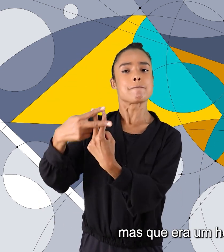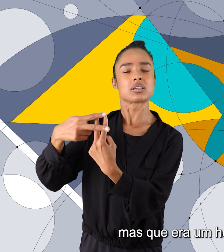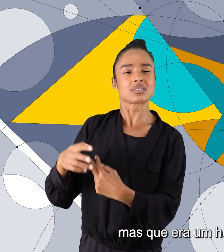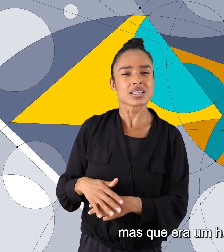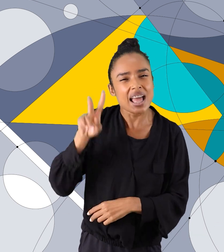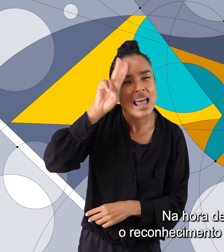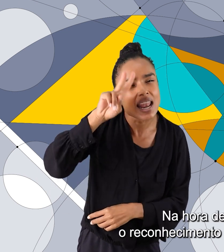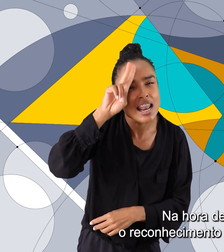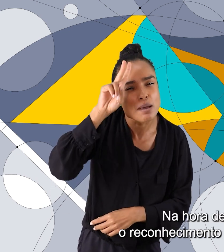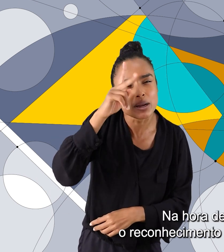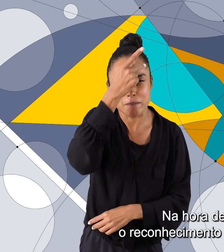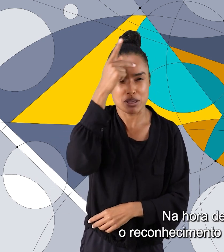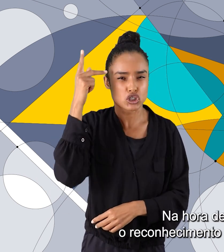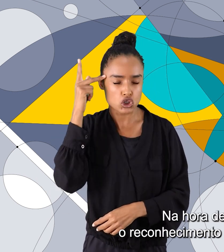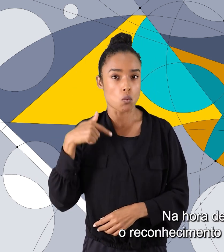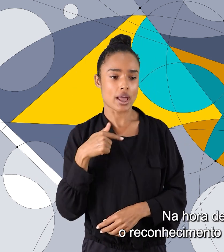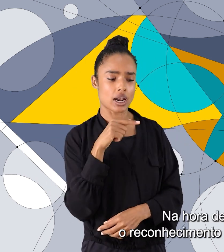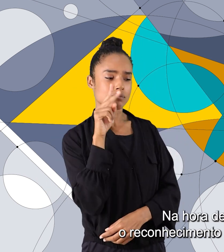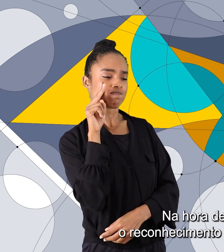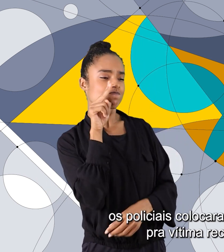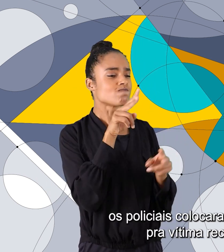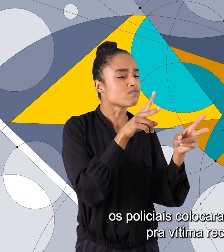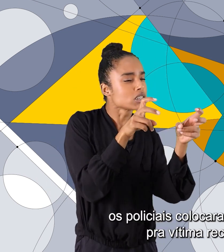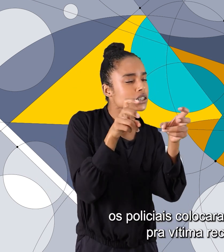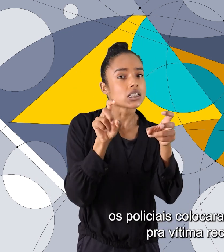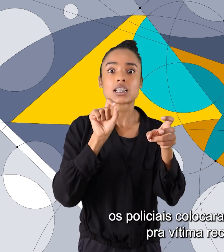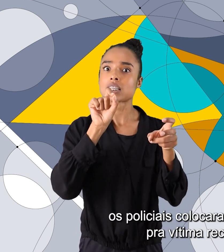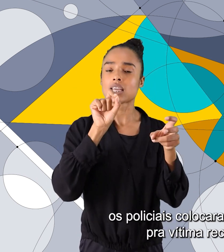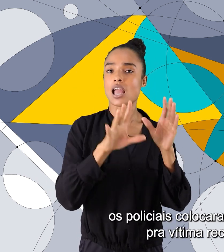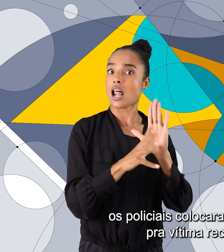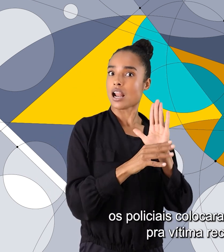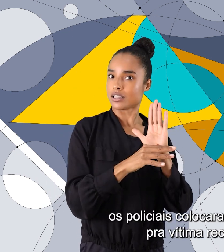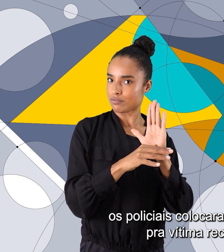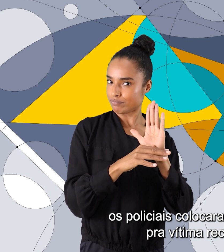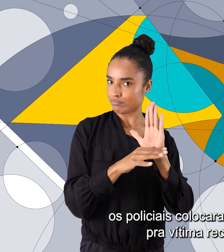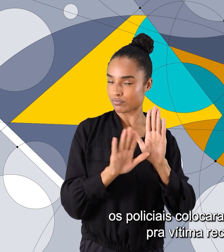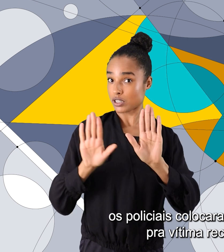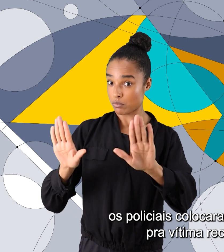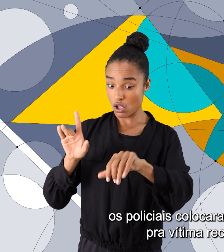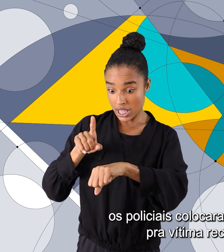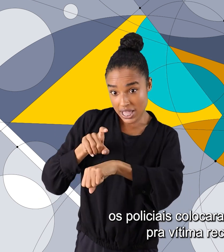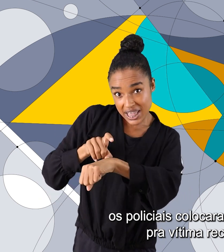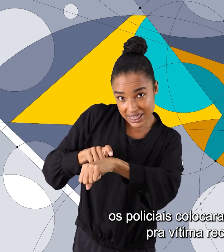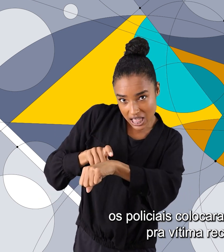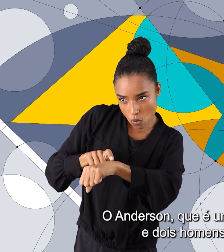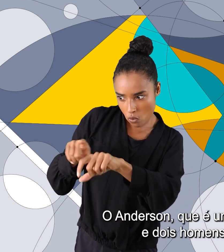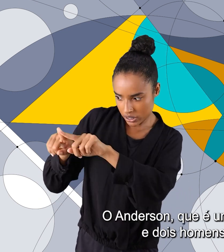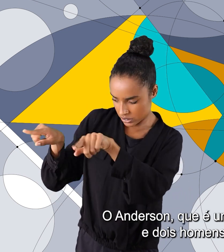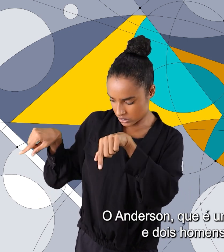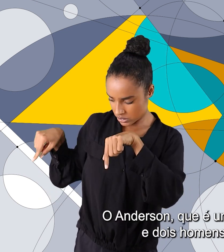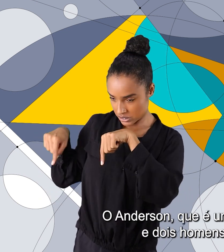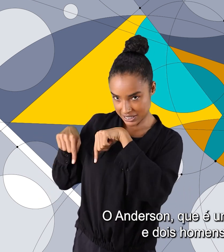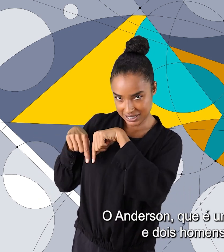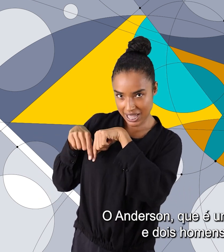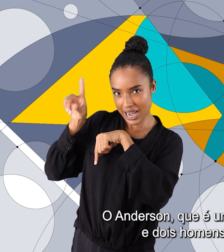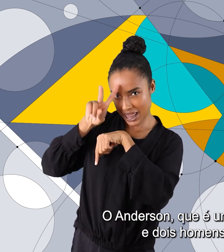negro? Na hora de fazer o reconhecimento na delegacia, os policiais colocaram 3 pessoas para a vítima reconhecer. O